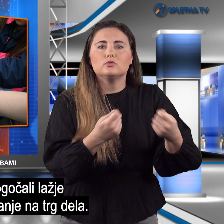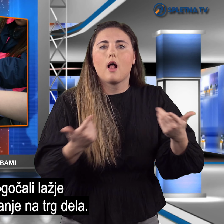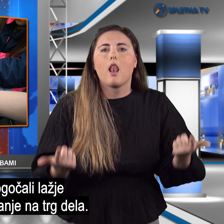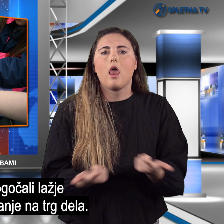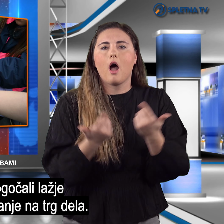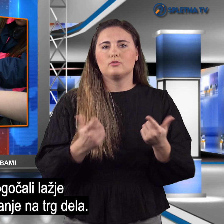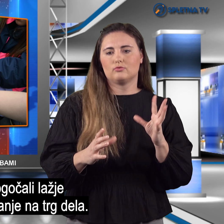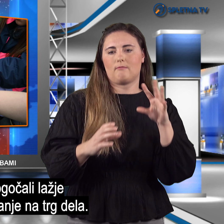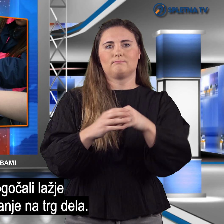dela.